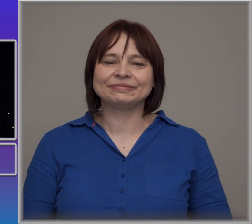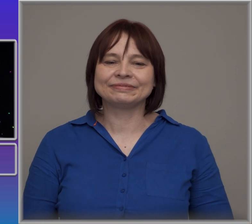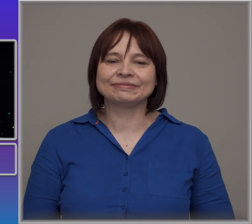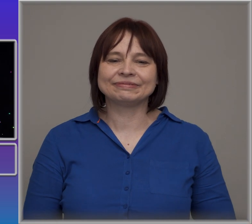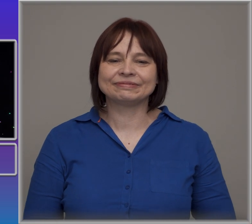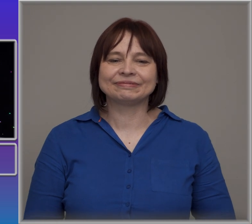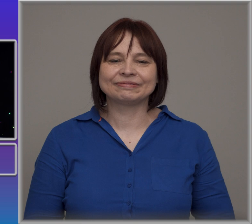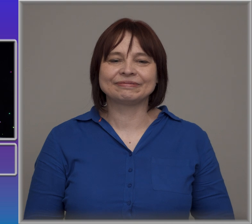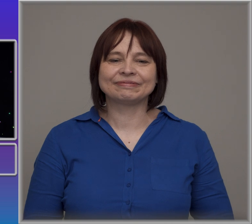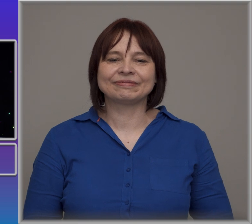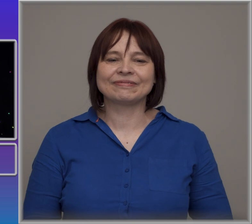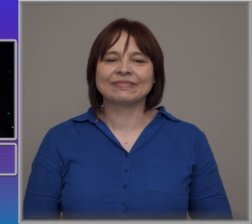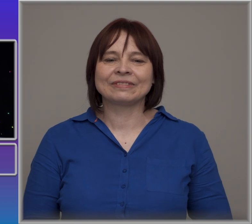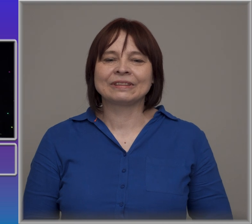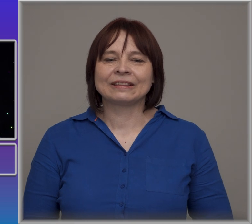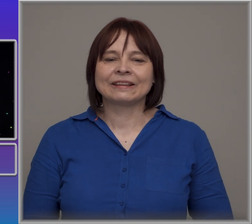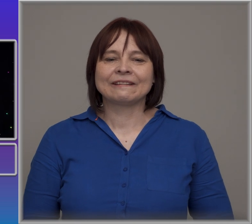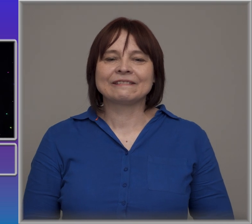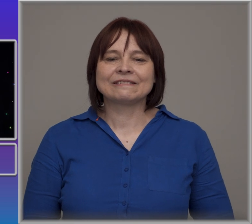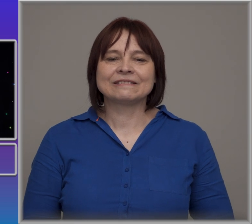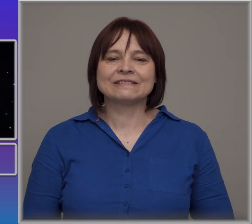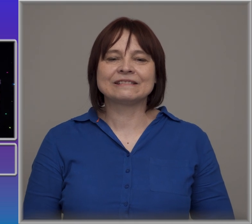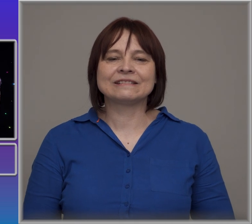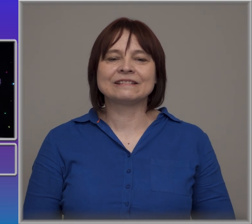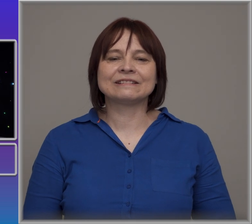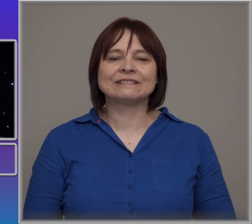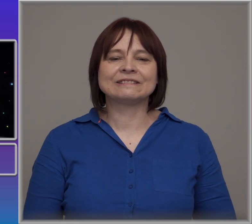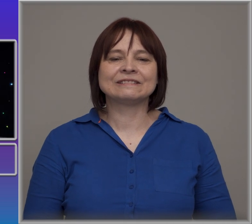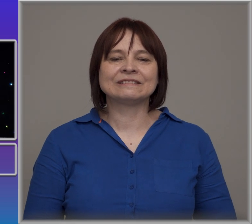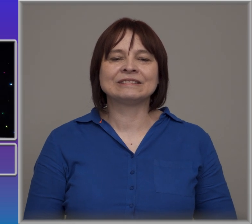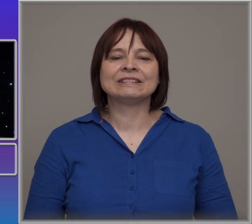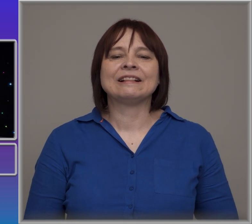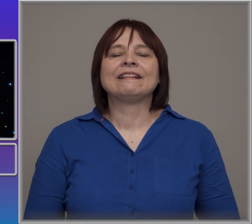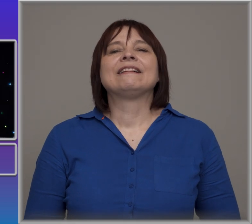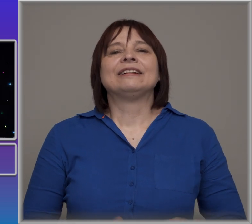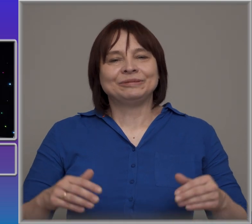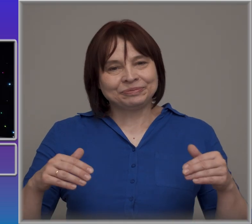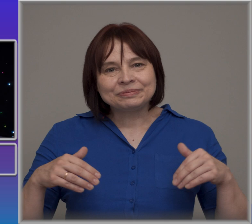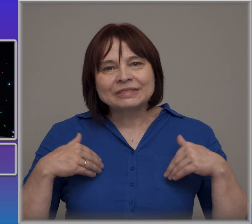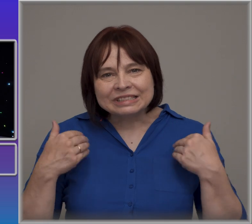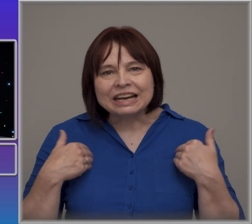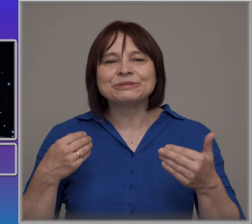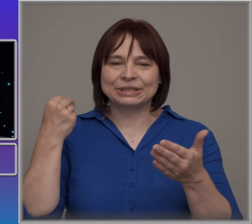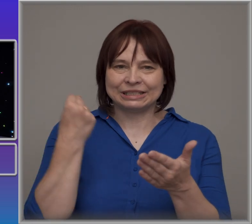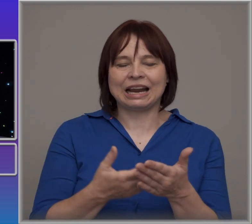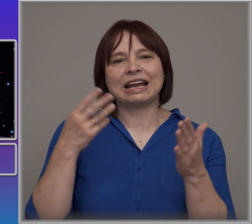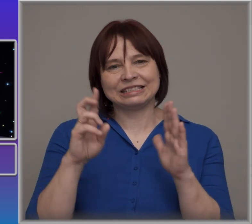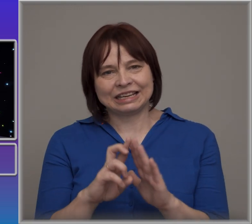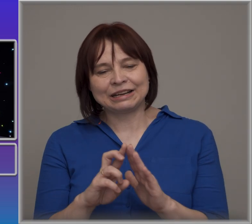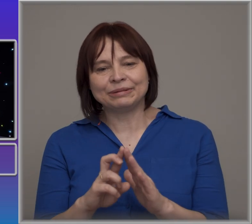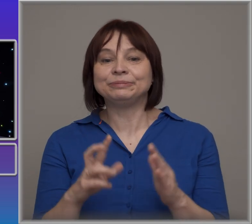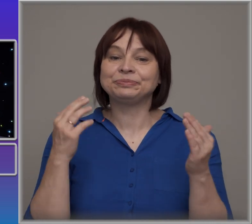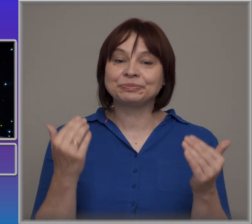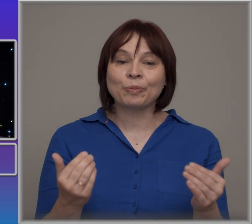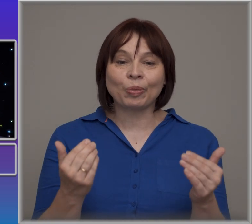Христа. Аминь. Благословляем вас, драгоценные. Пусть Бог благословит вас во всем.